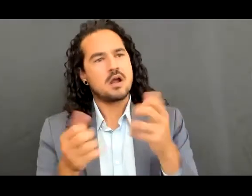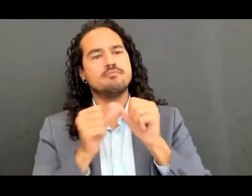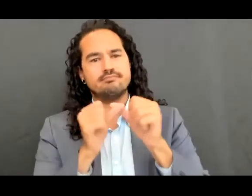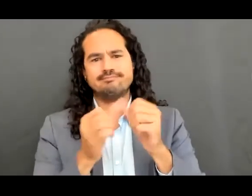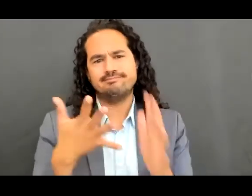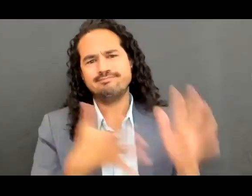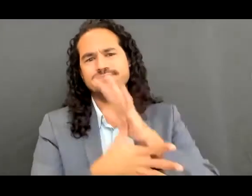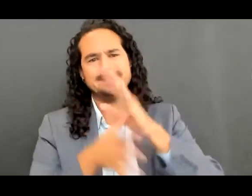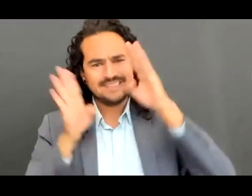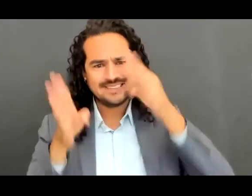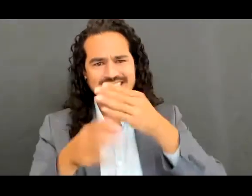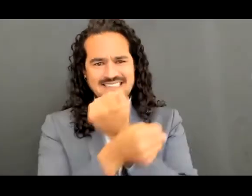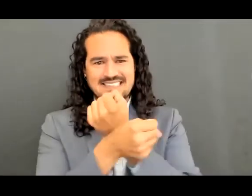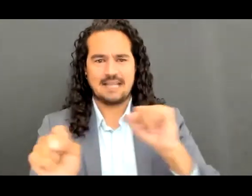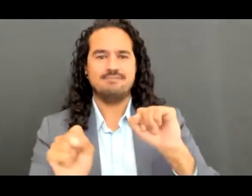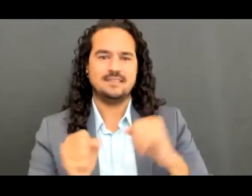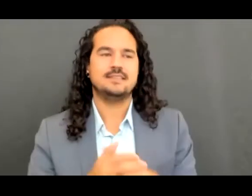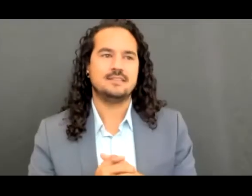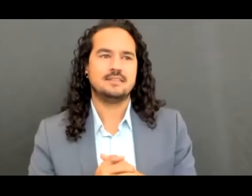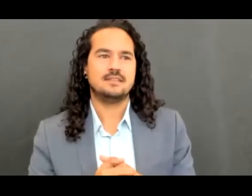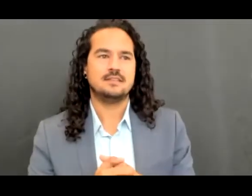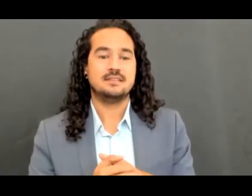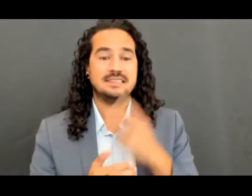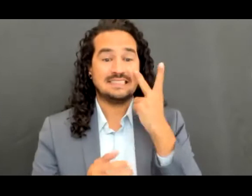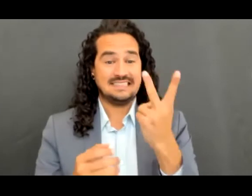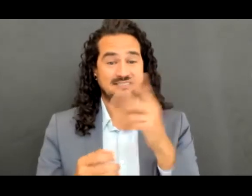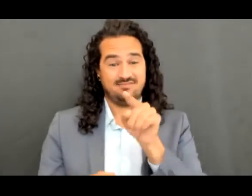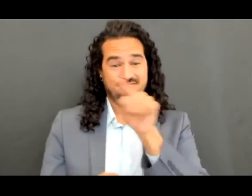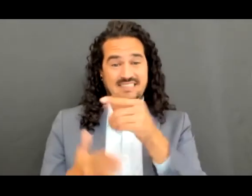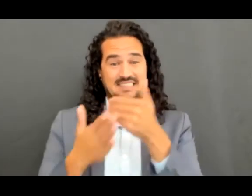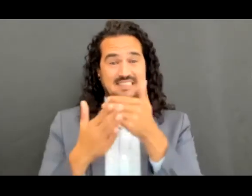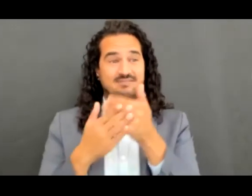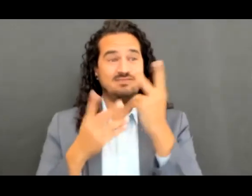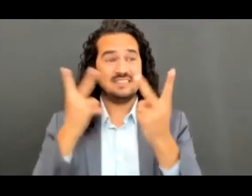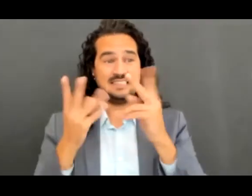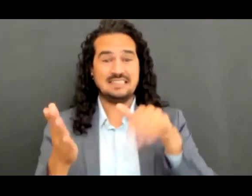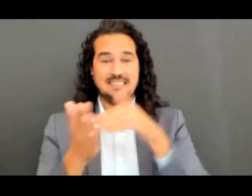una línea de tractores, vamos a hacer un poco de quemas ahí,